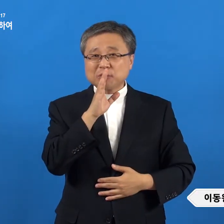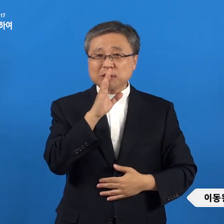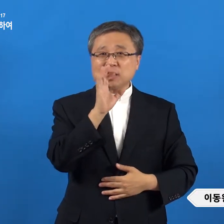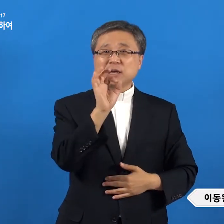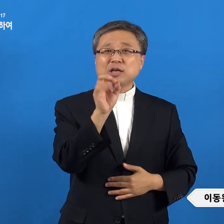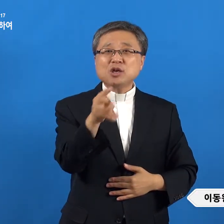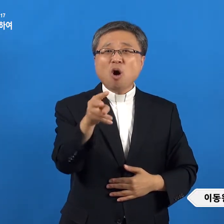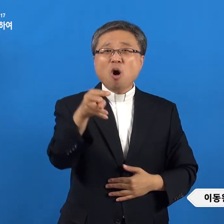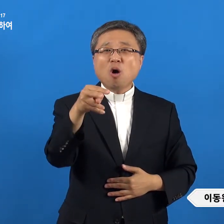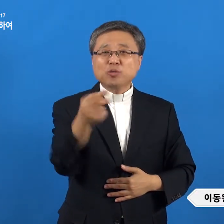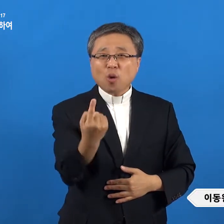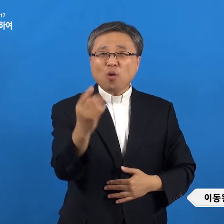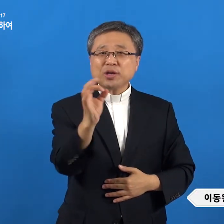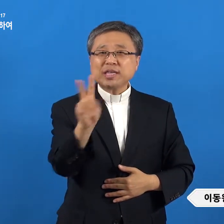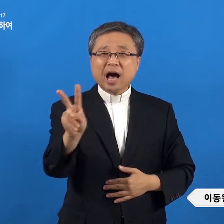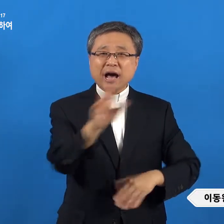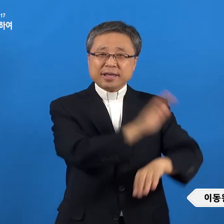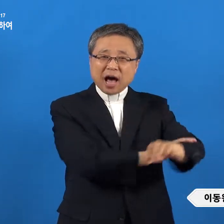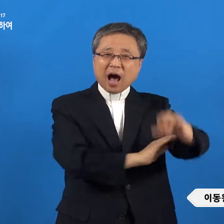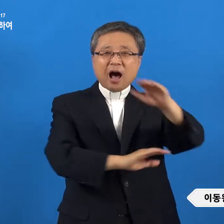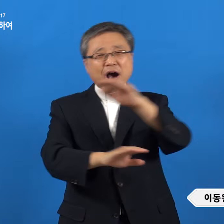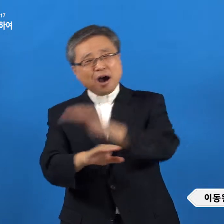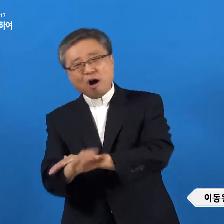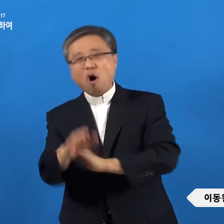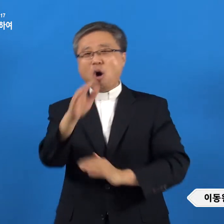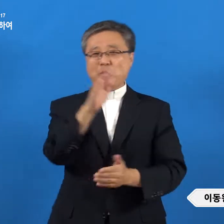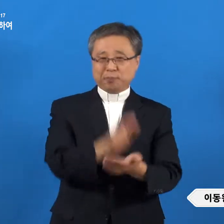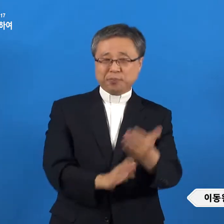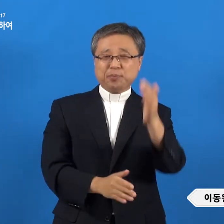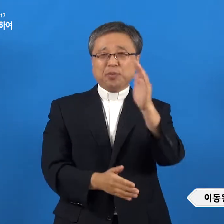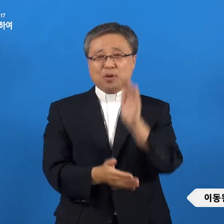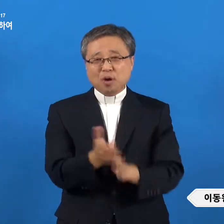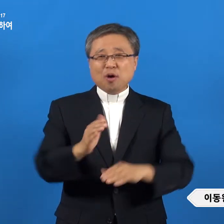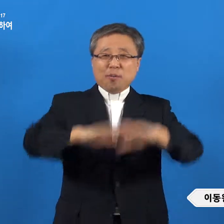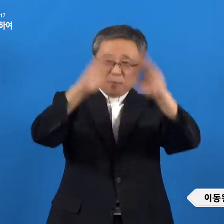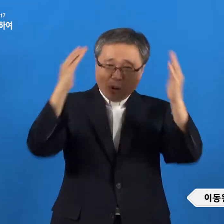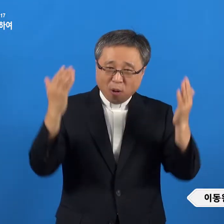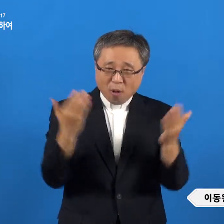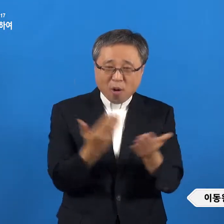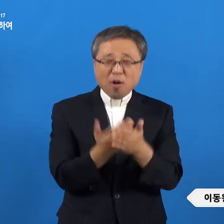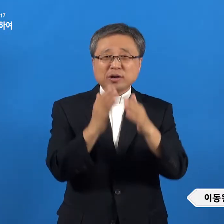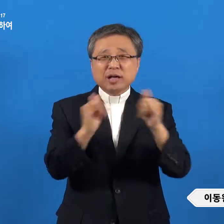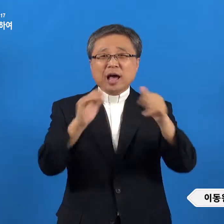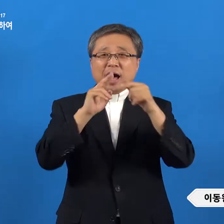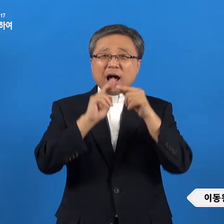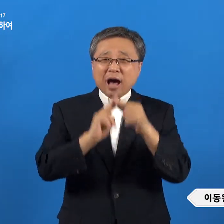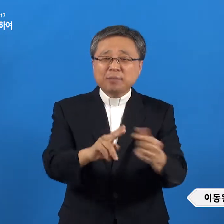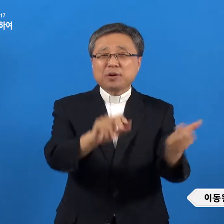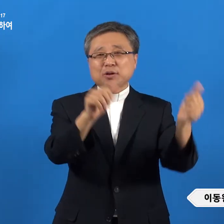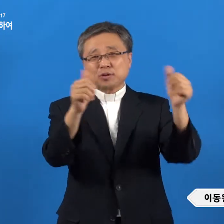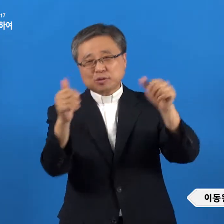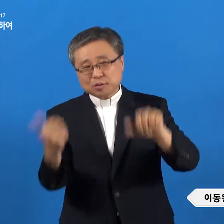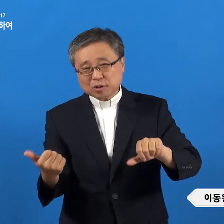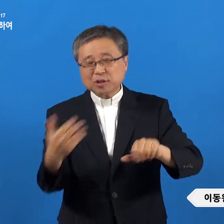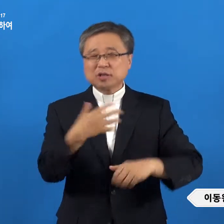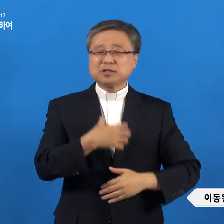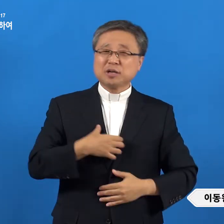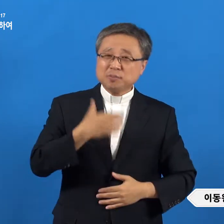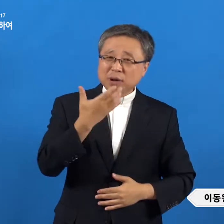없더라고요. 우익과 좌익도 없이 모든 사람이 함께 그 죽음을 애도할 수 있었던